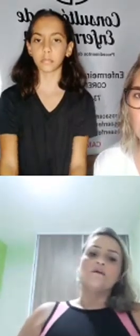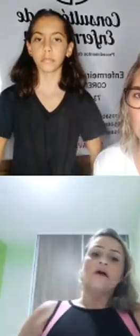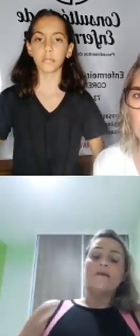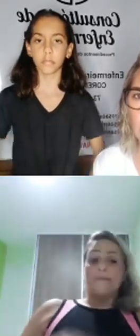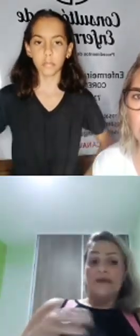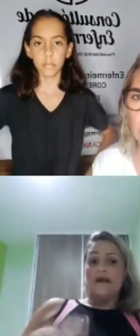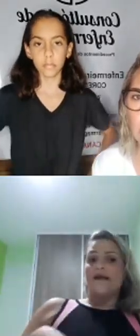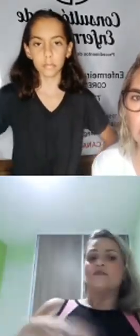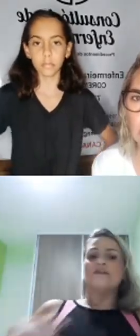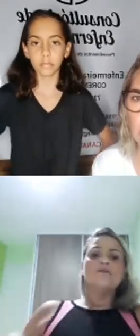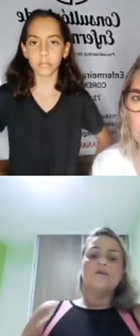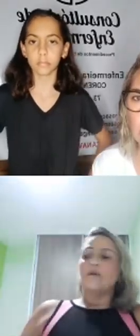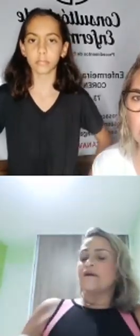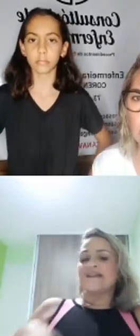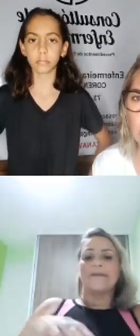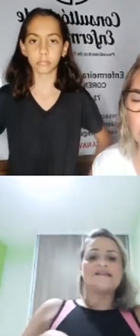Então,